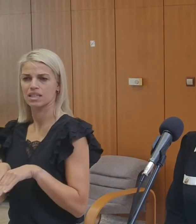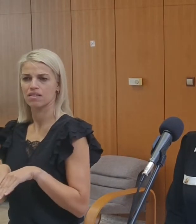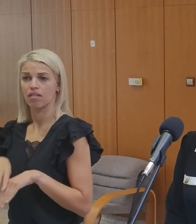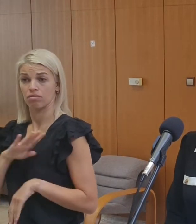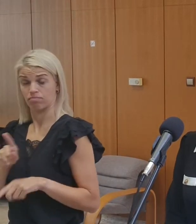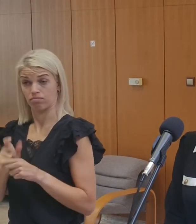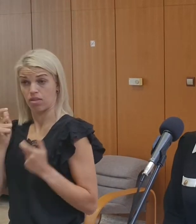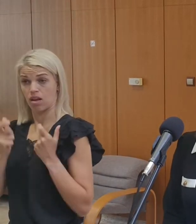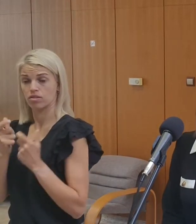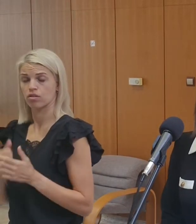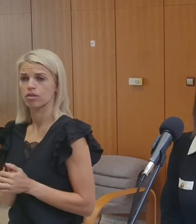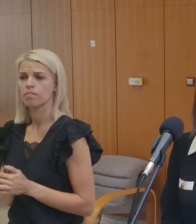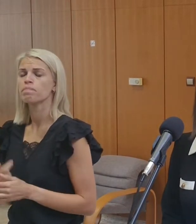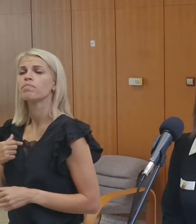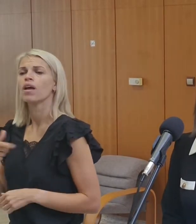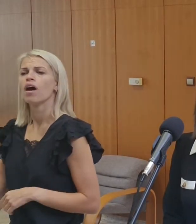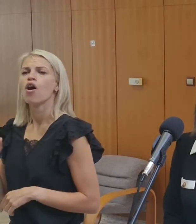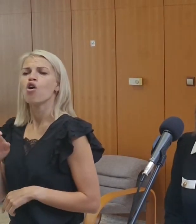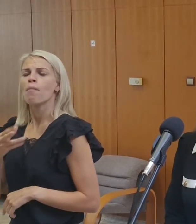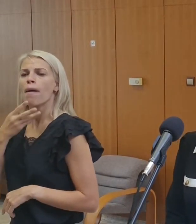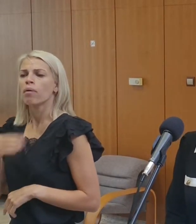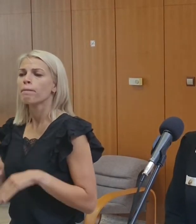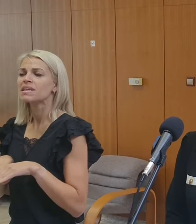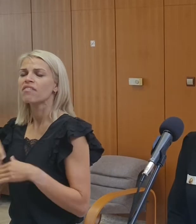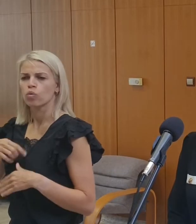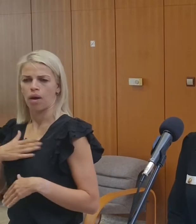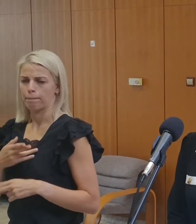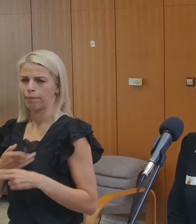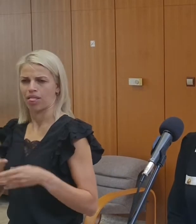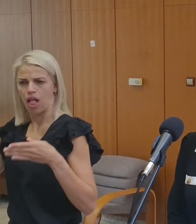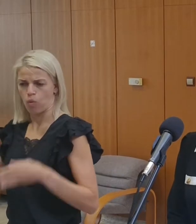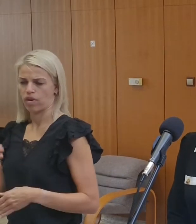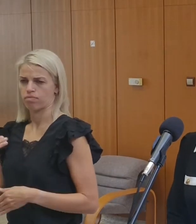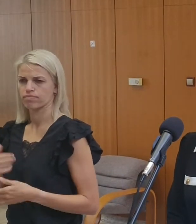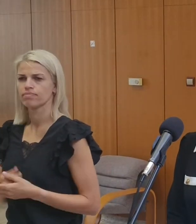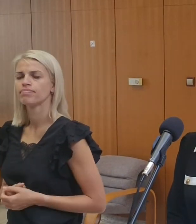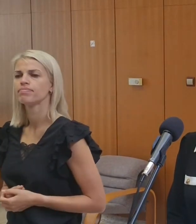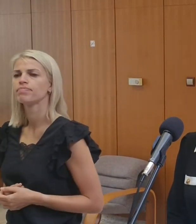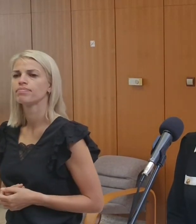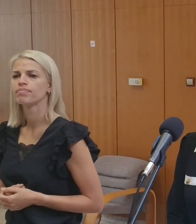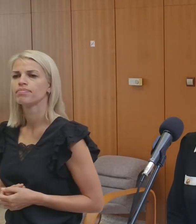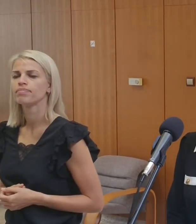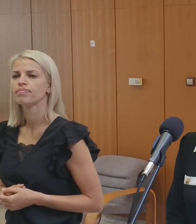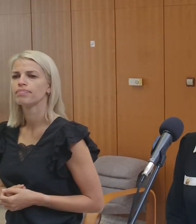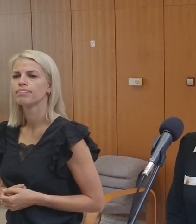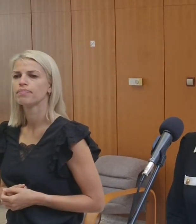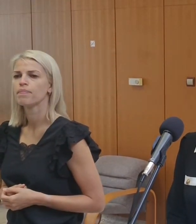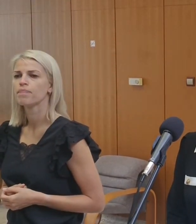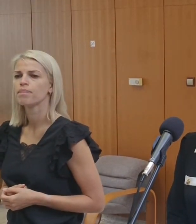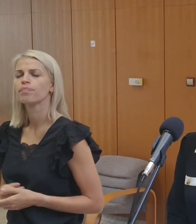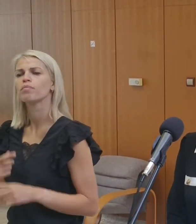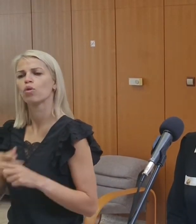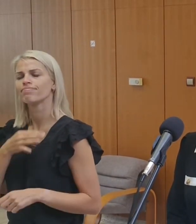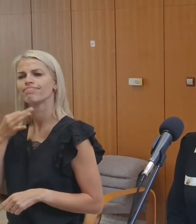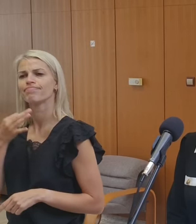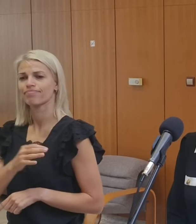názoru? Roman Mikuláš má moju plnú dôveru ako minister vnútra. Ešte čo som sa chcela spýtať je, či ako sa na to máme